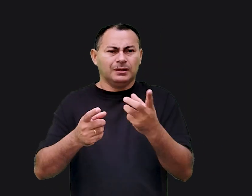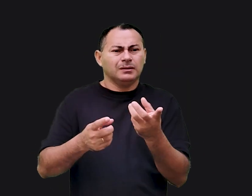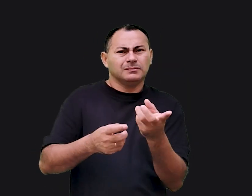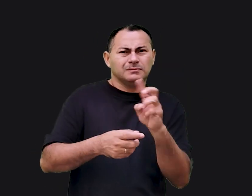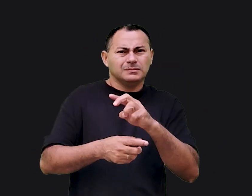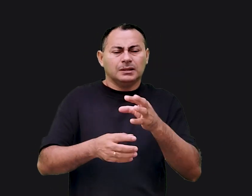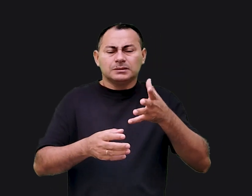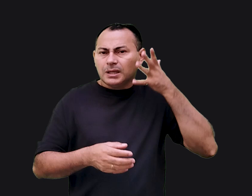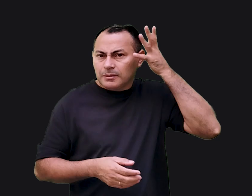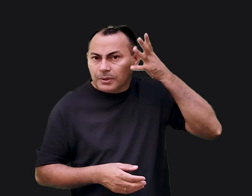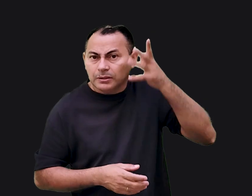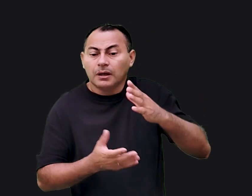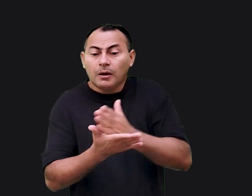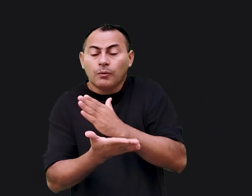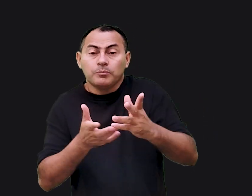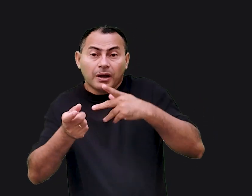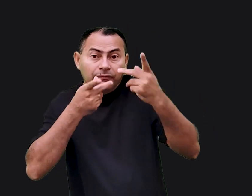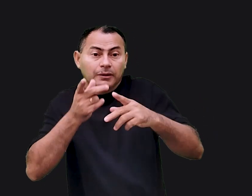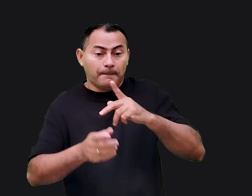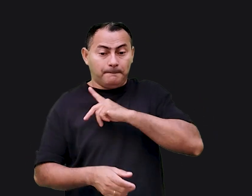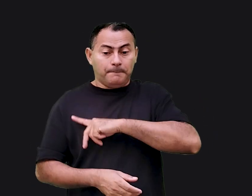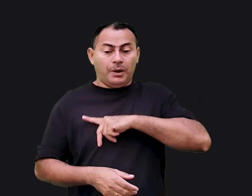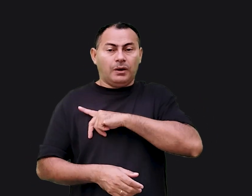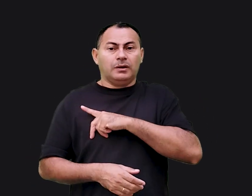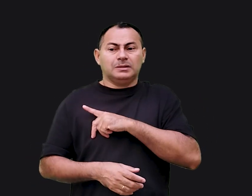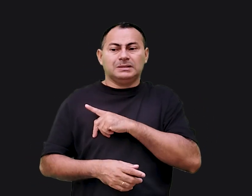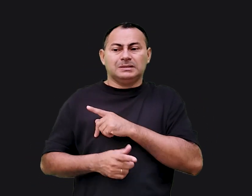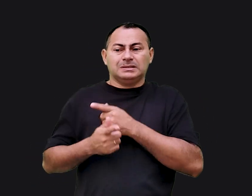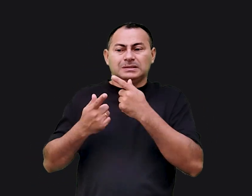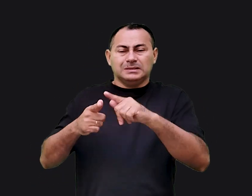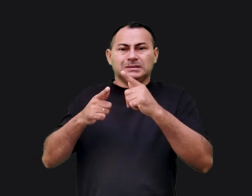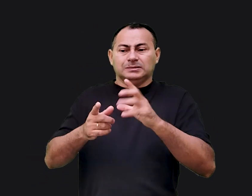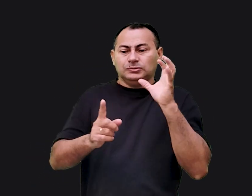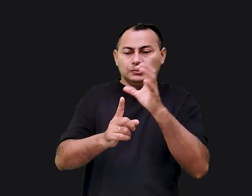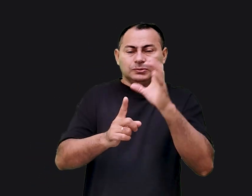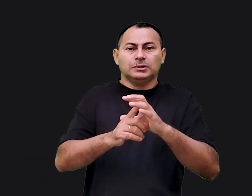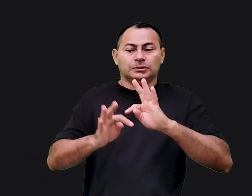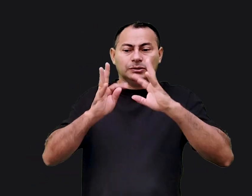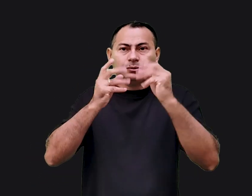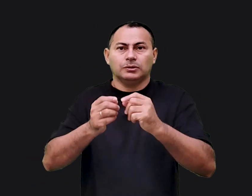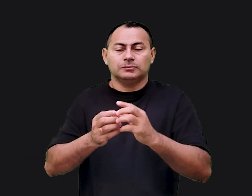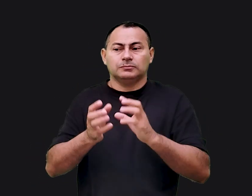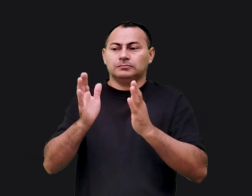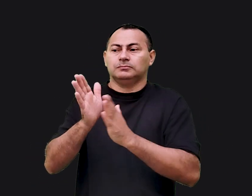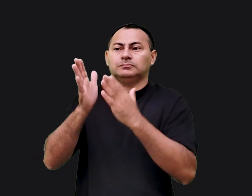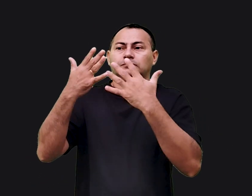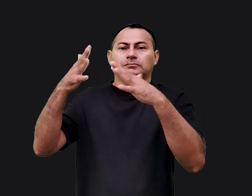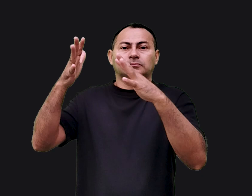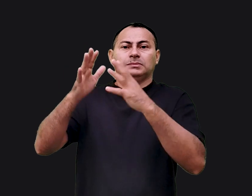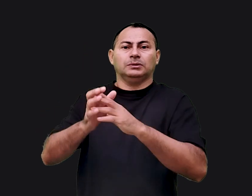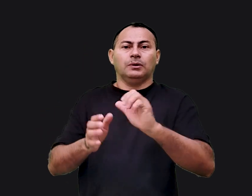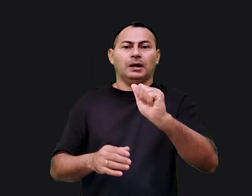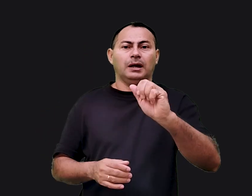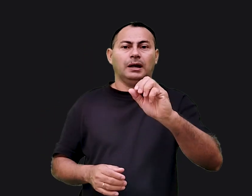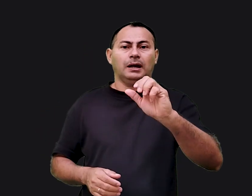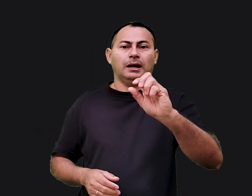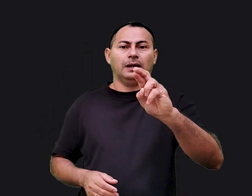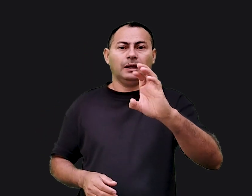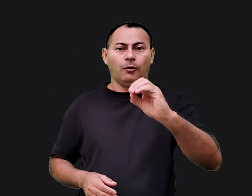deste sermão é que alguns dizem que Paulo sucumbiu à pressões de todo prestígio no areópago a